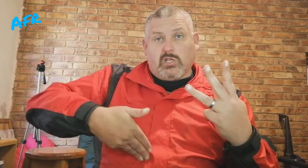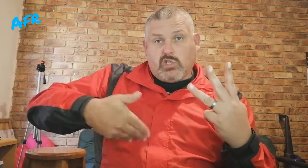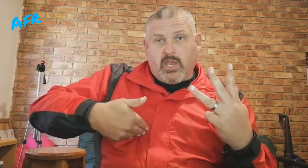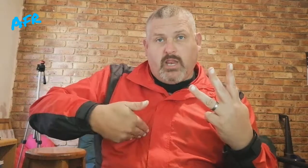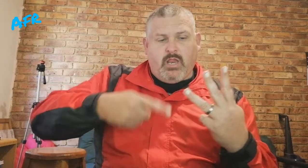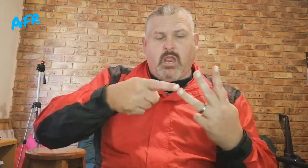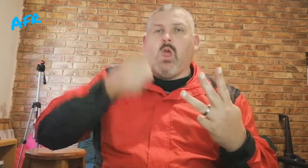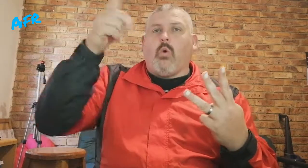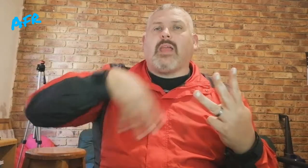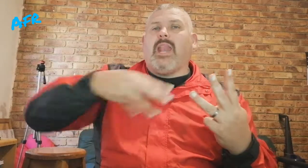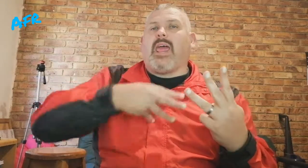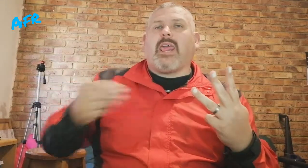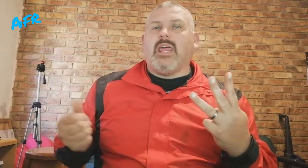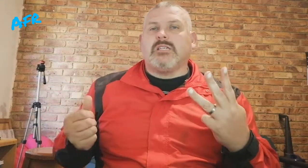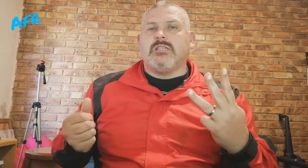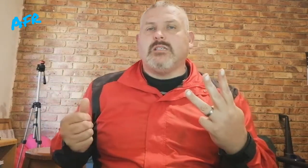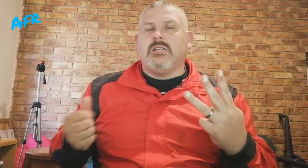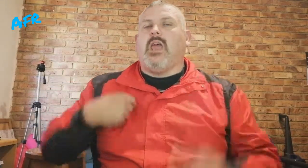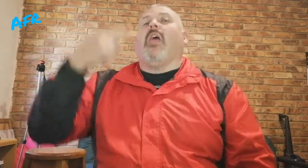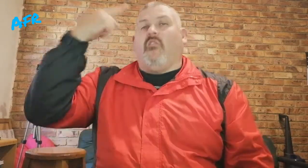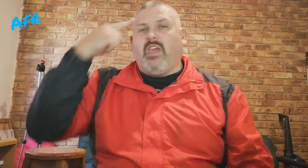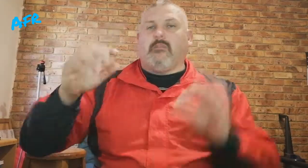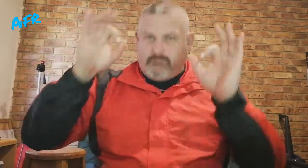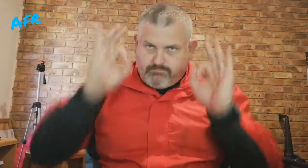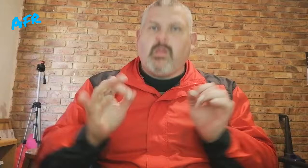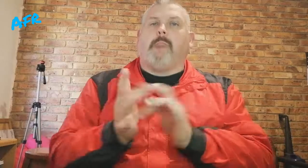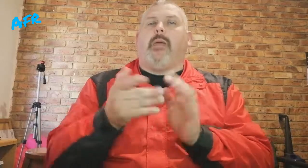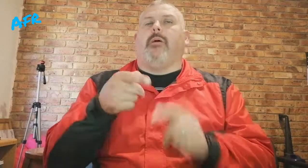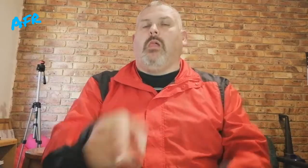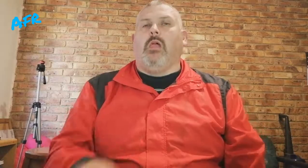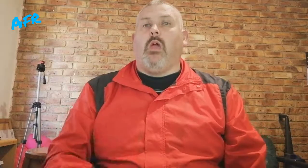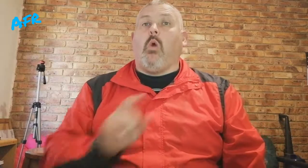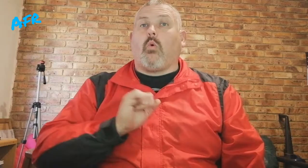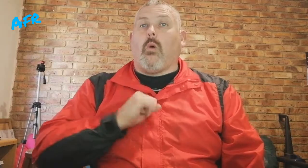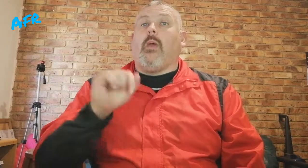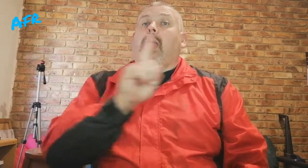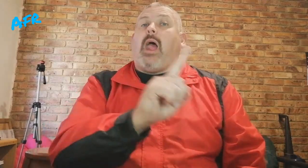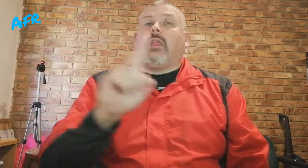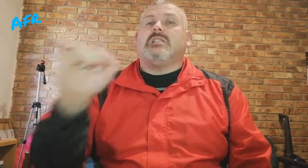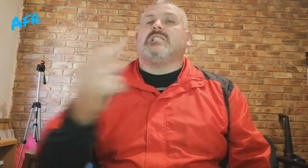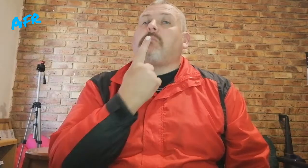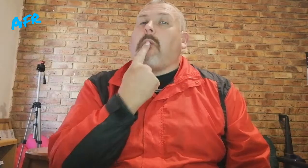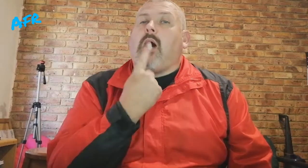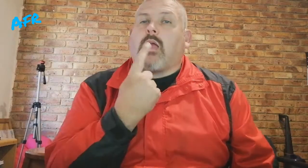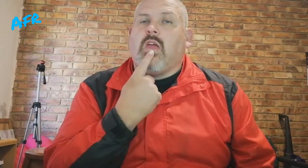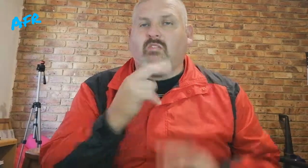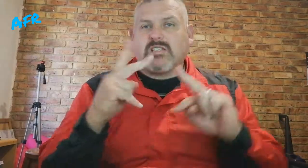die Seun, God die Heilige Gees, weet Bybel, hoekom, elkeen sy smaak